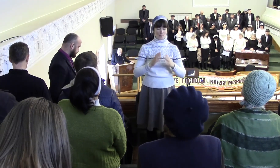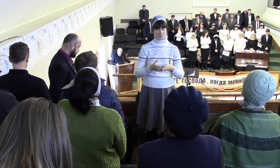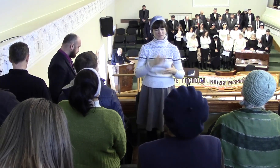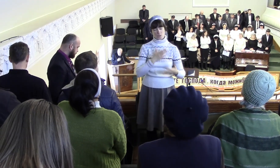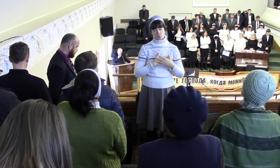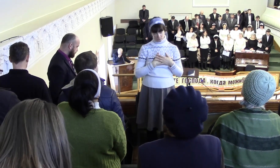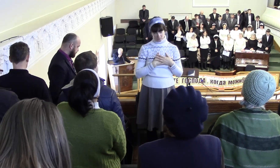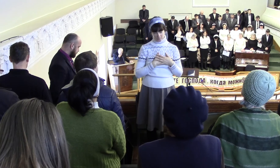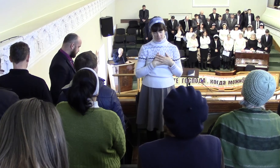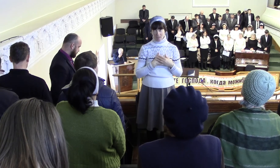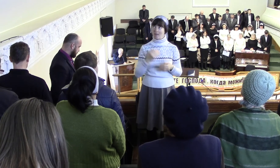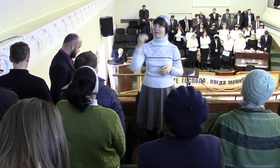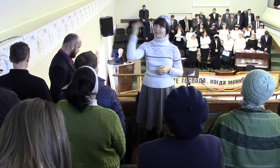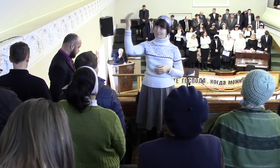Ты.